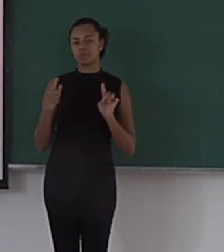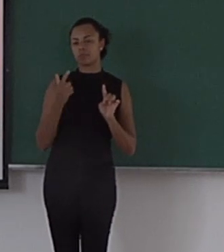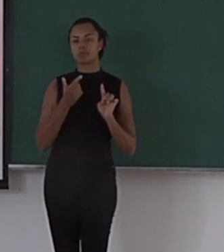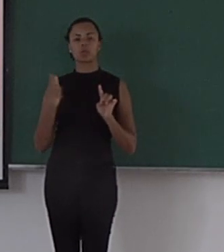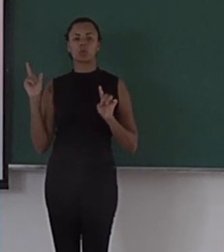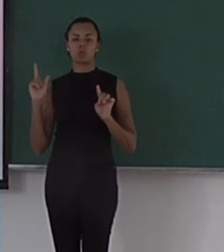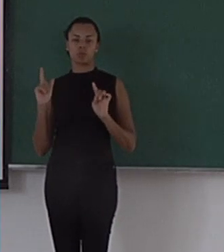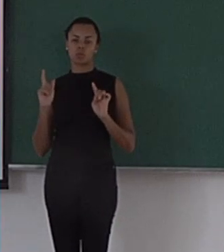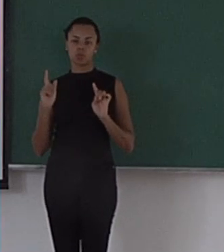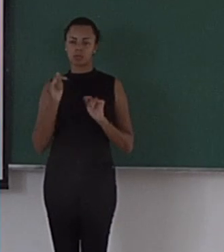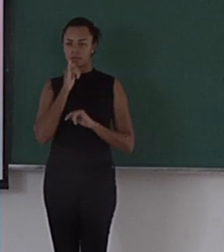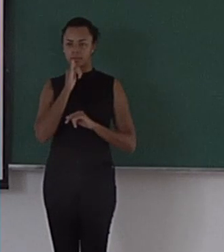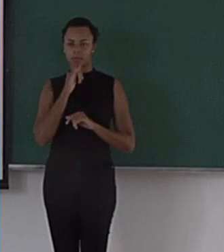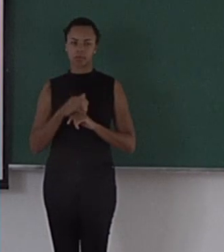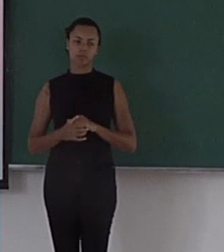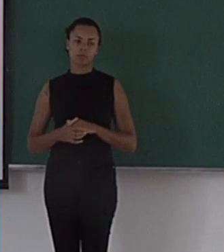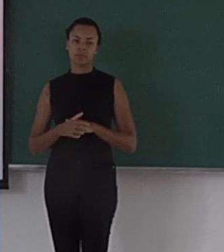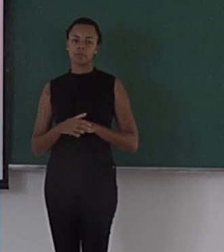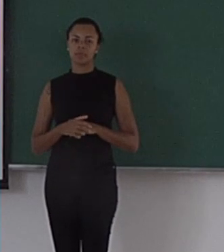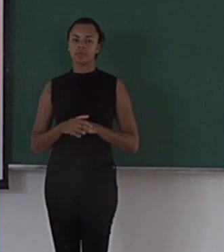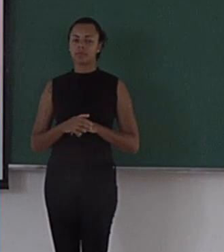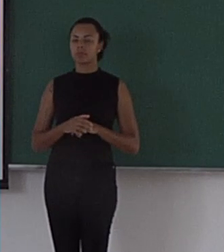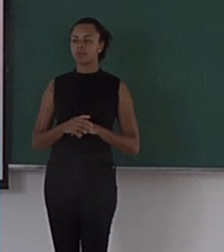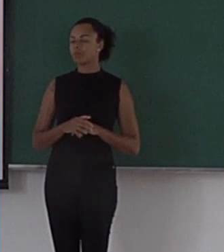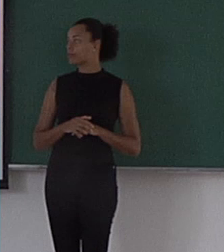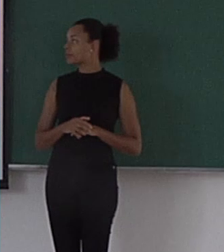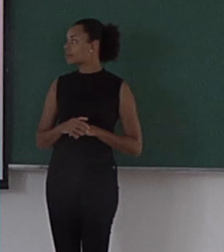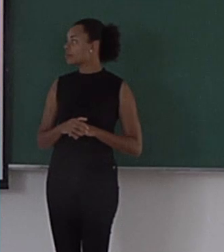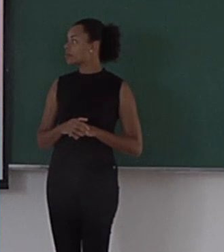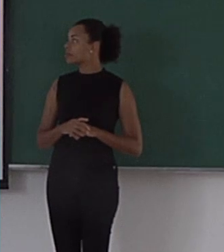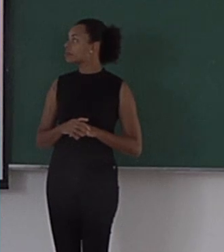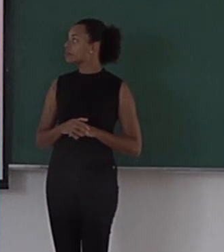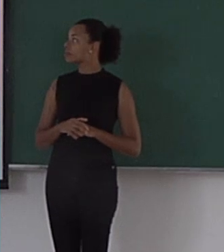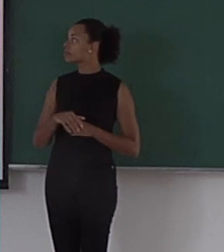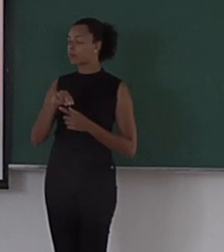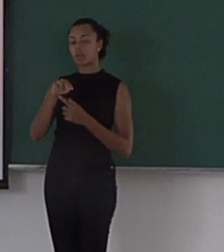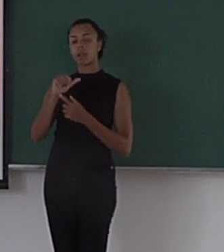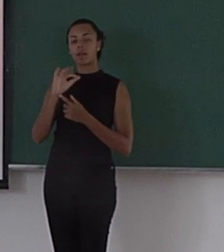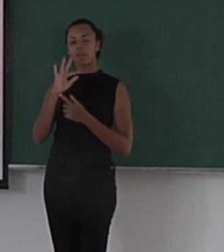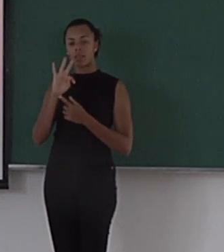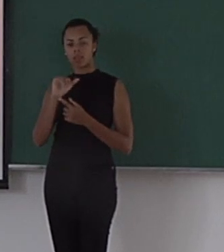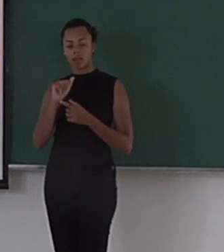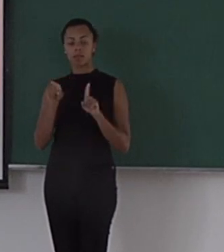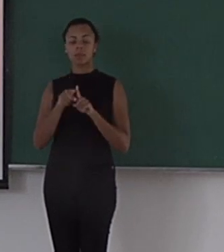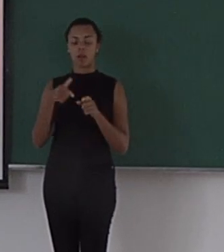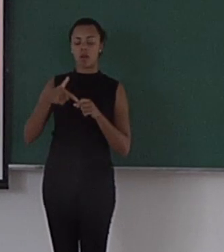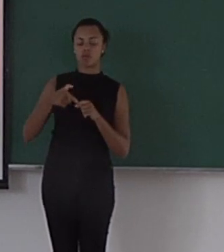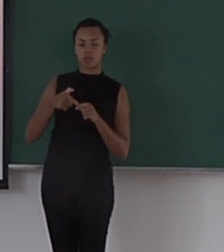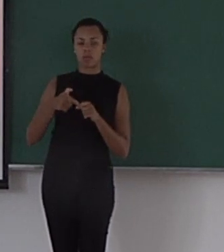segundo plano, tá? Então, a nafta e a gasolina também, ó, causa lesão